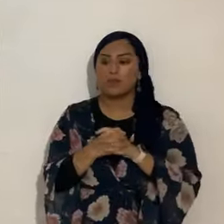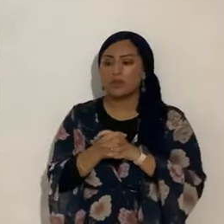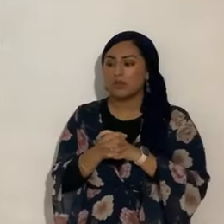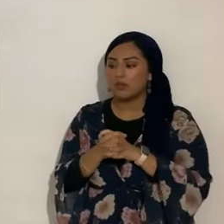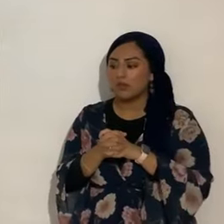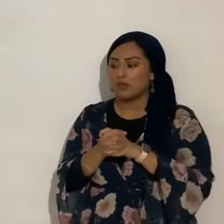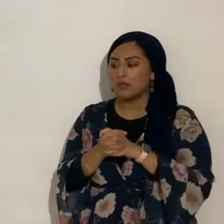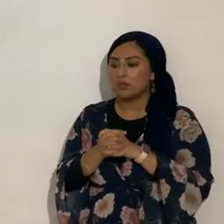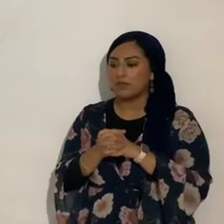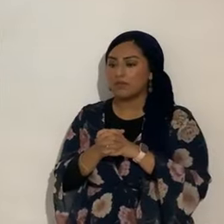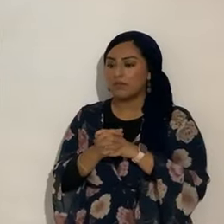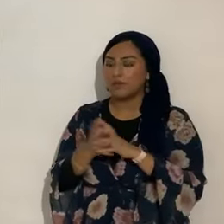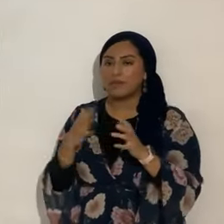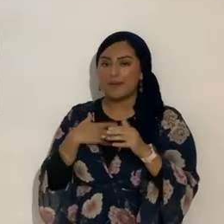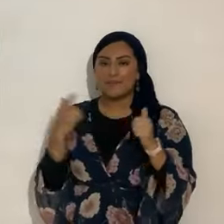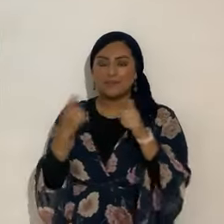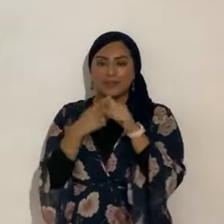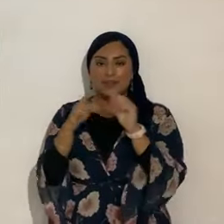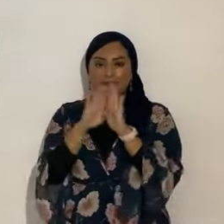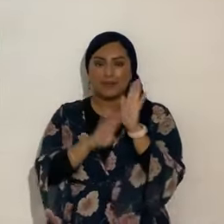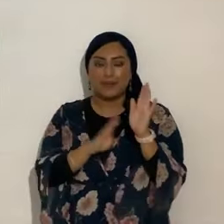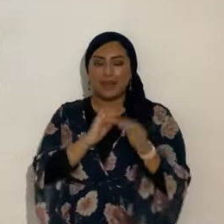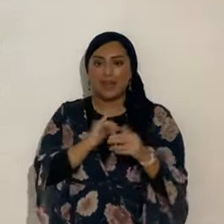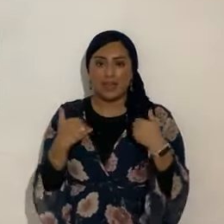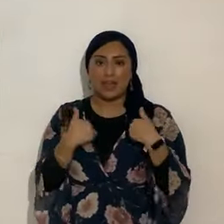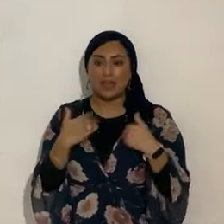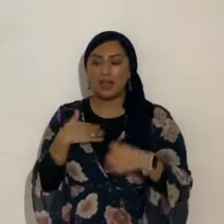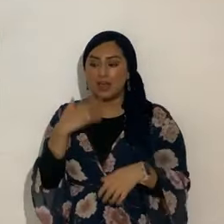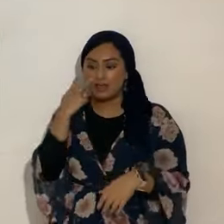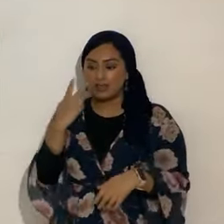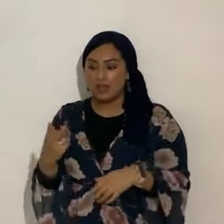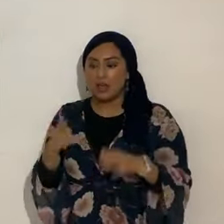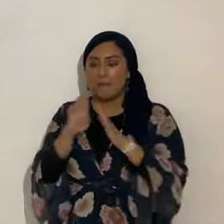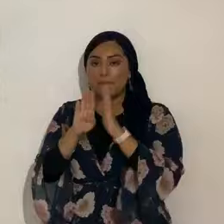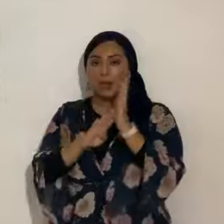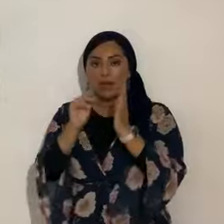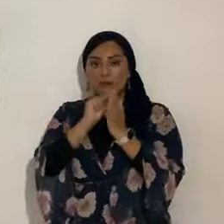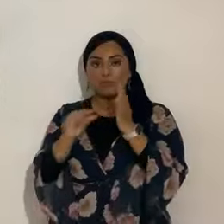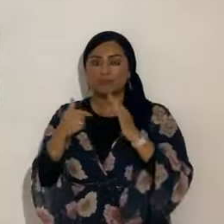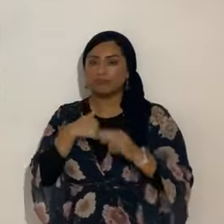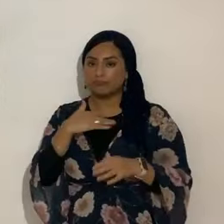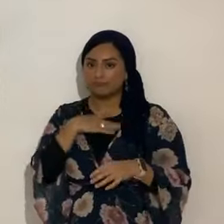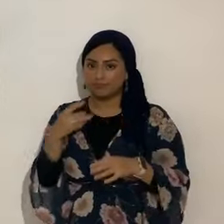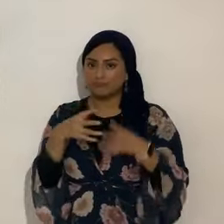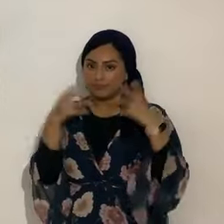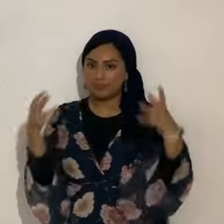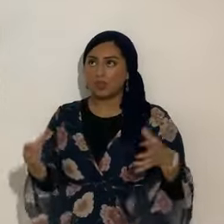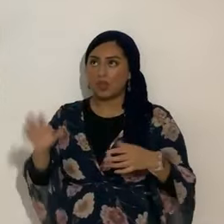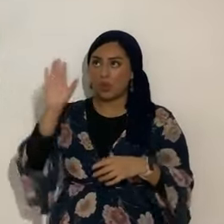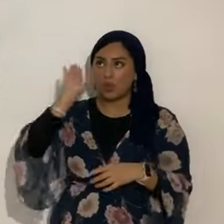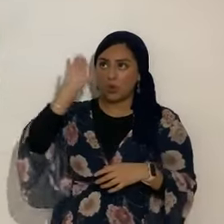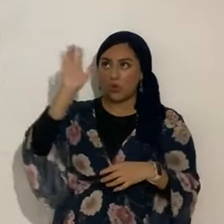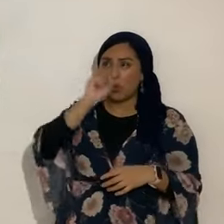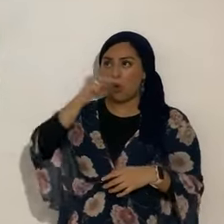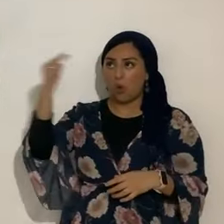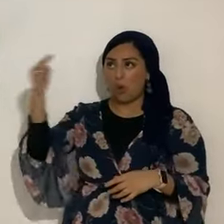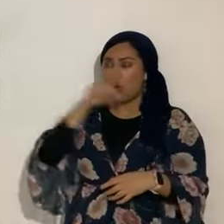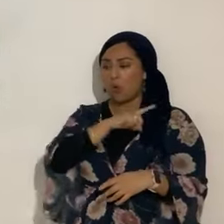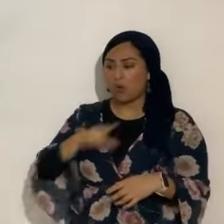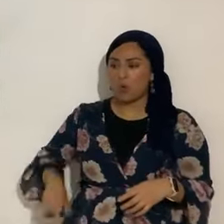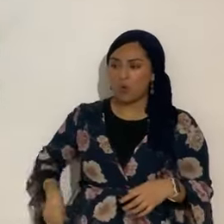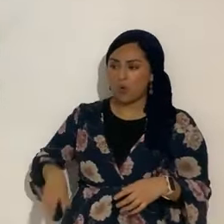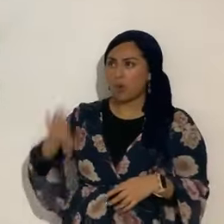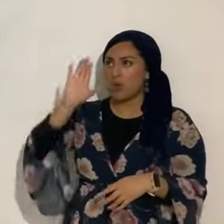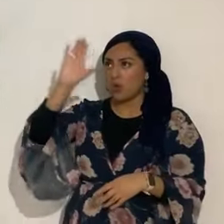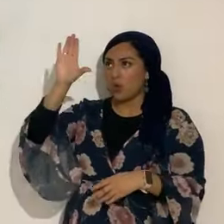todavía, bueno, la primera Biblia que tuve, yo vi este verso y me gustó mucho. Justo eres tú, oh Yahweh.